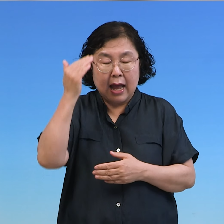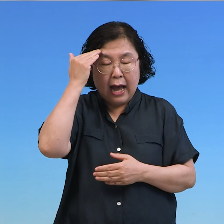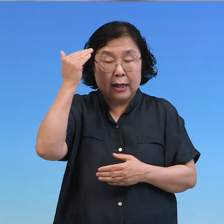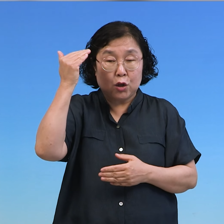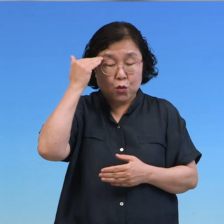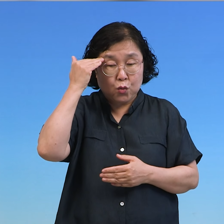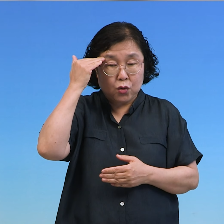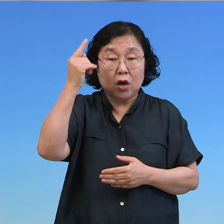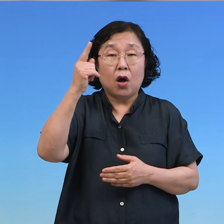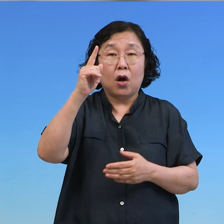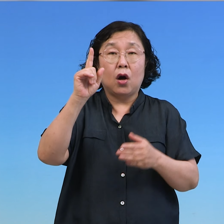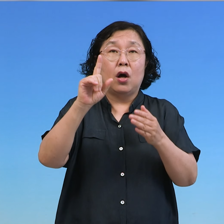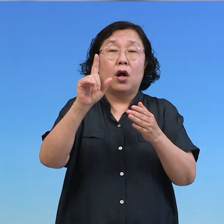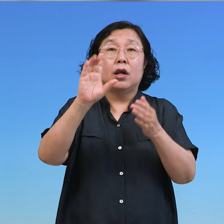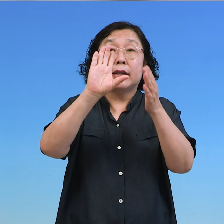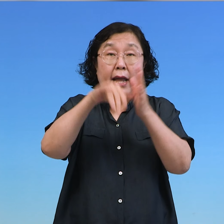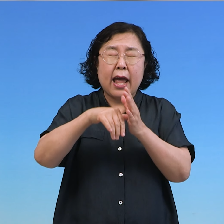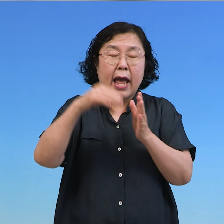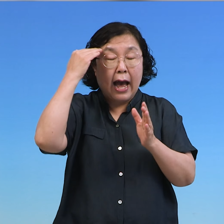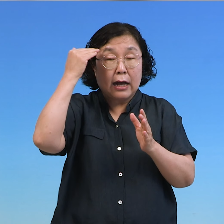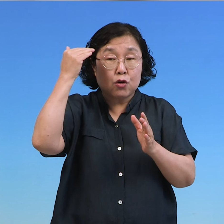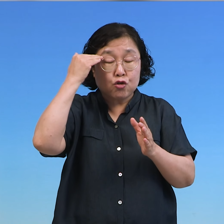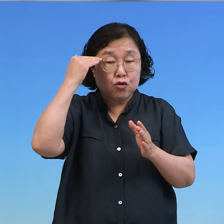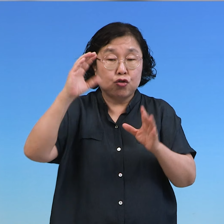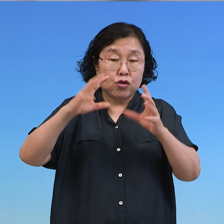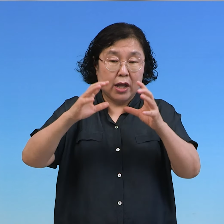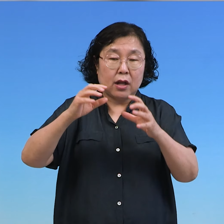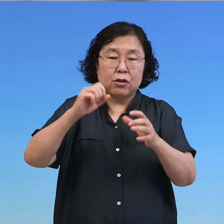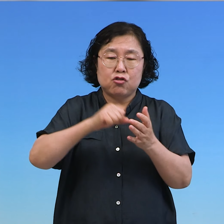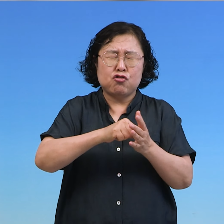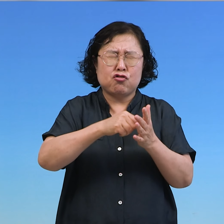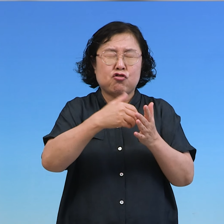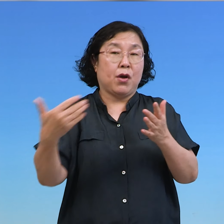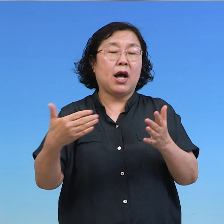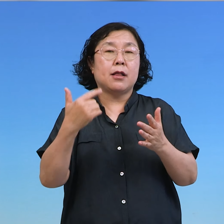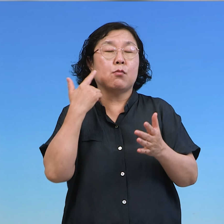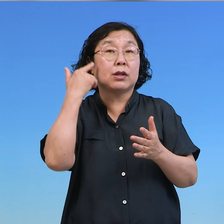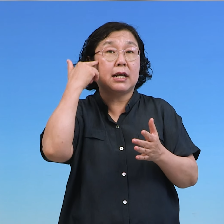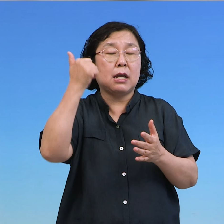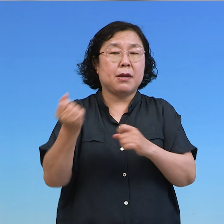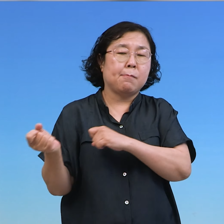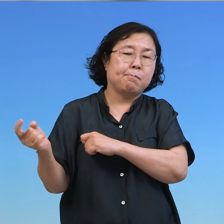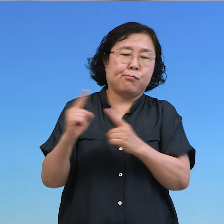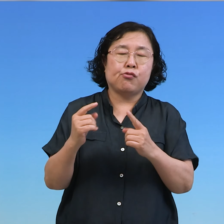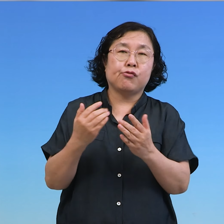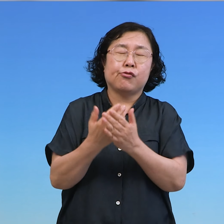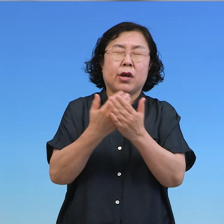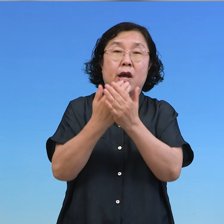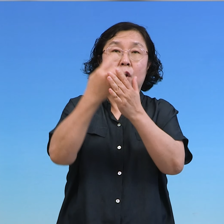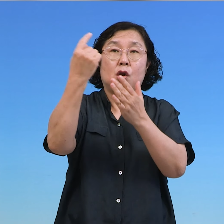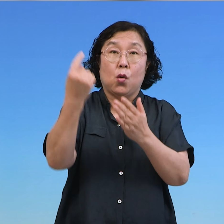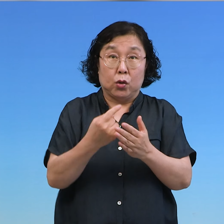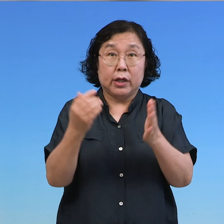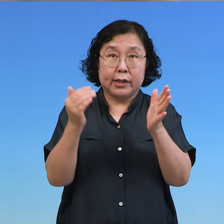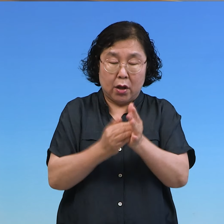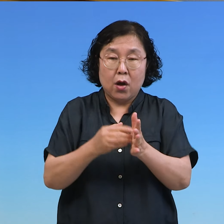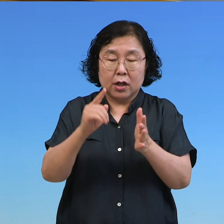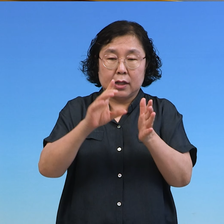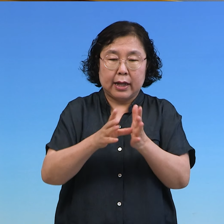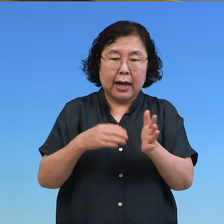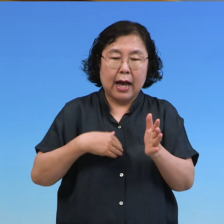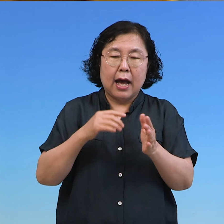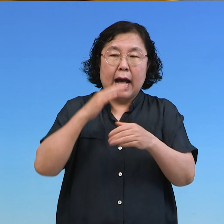목사님이 부흥회를 오신 거예요 그 부흥회 때 말씀 하나를 제가 받았거든요 그 말씀이 민숙이 14장